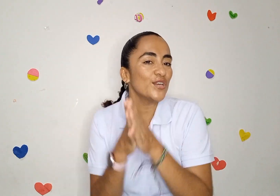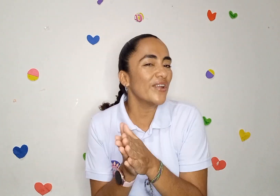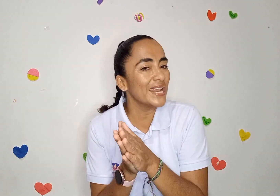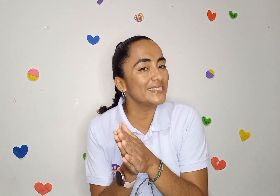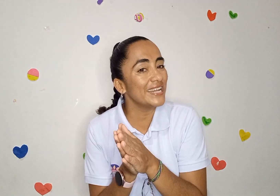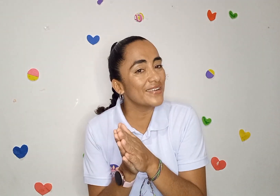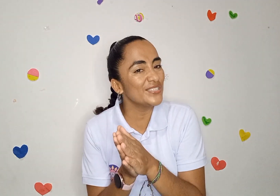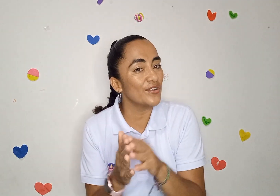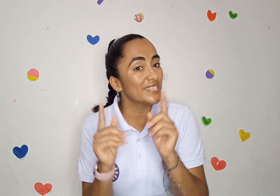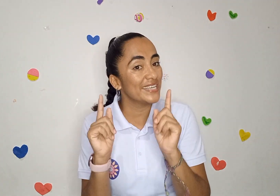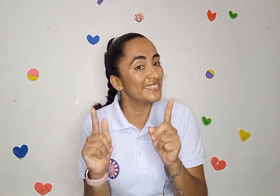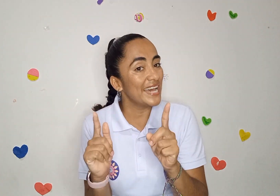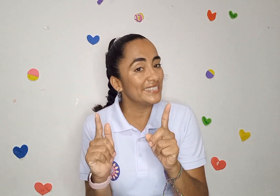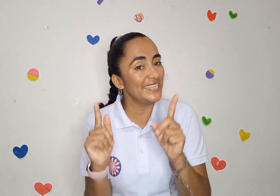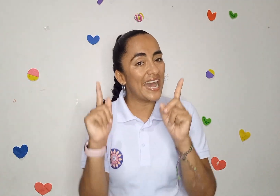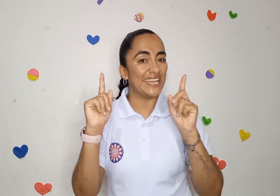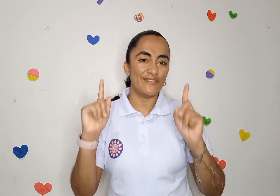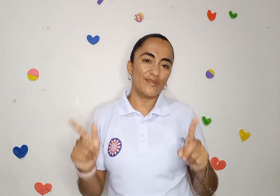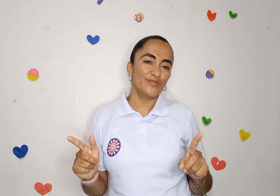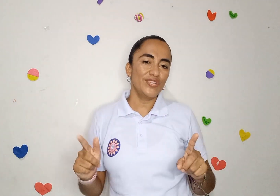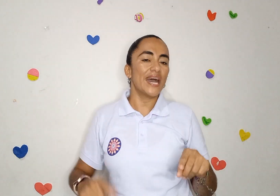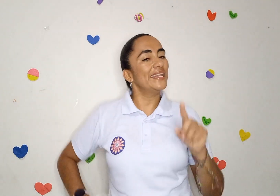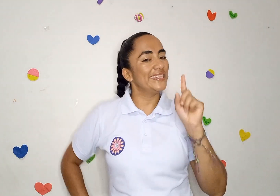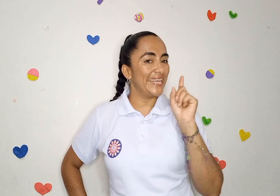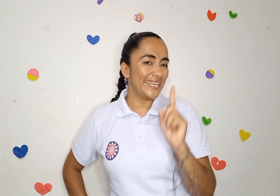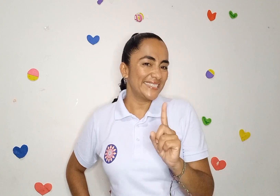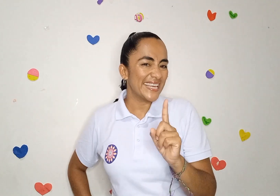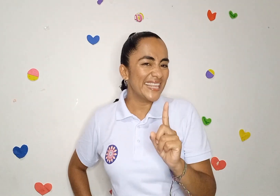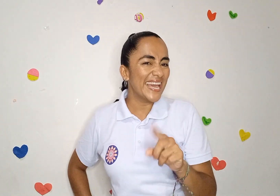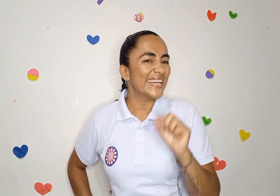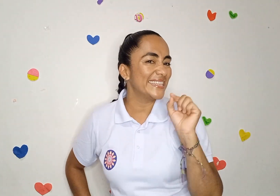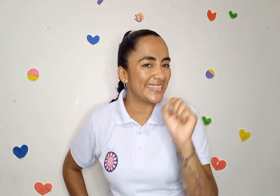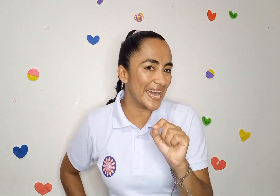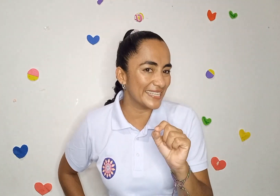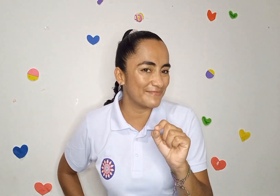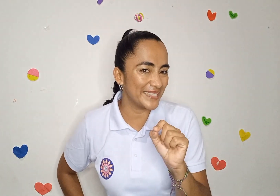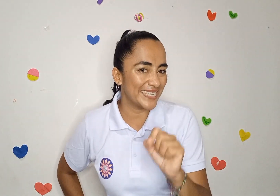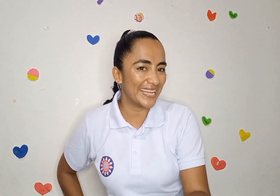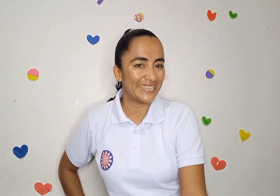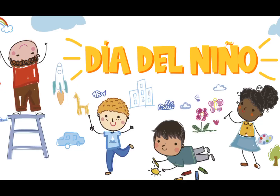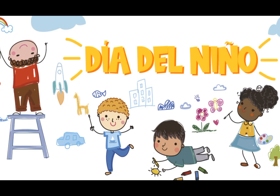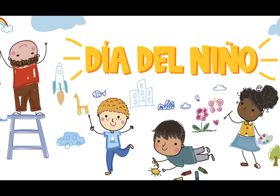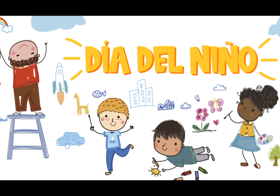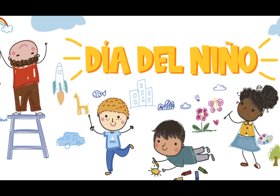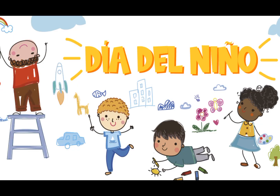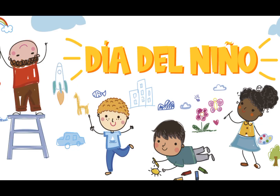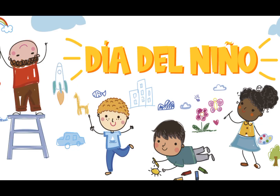las celebraciones que se hacen a nivel mundial de este día tan especial.